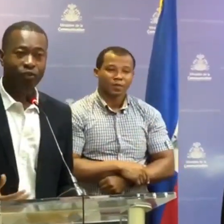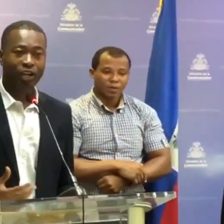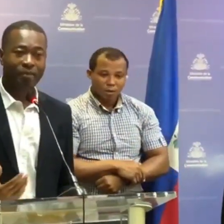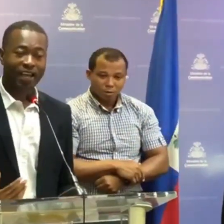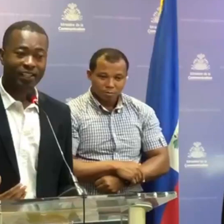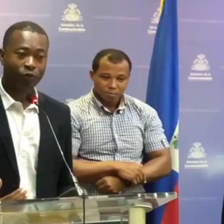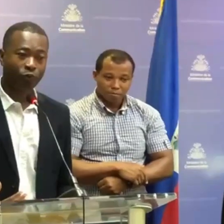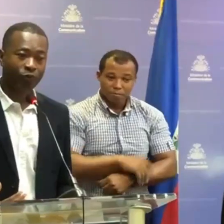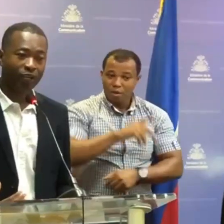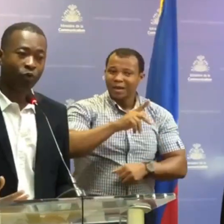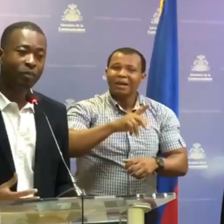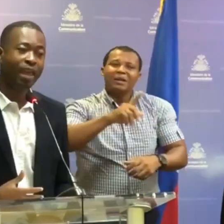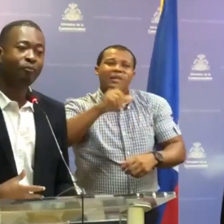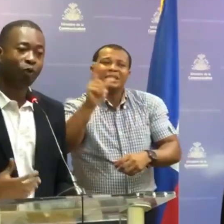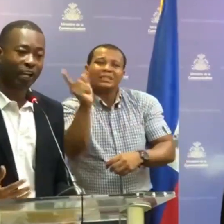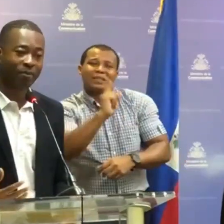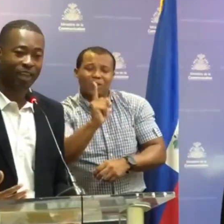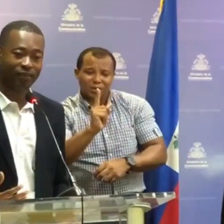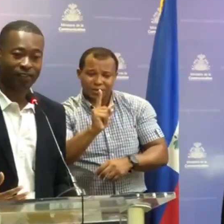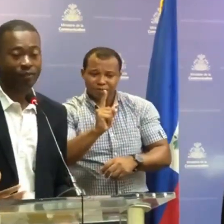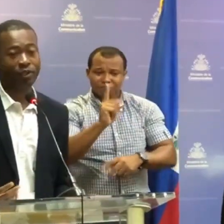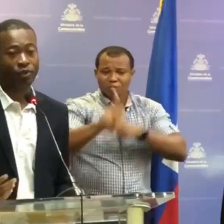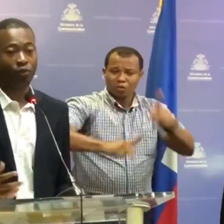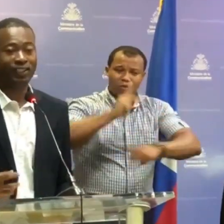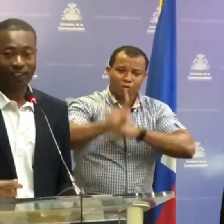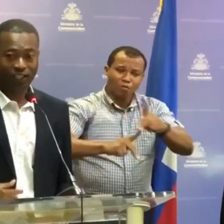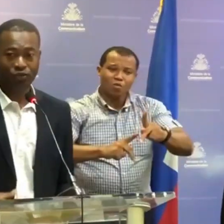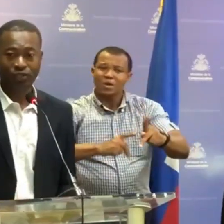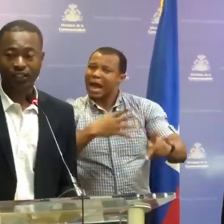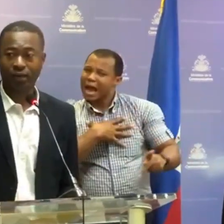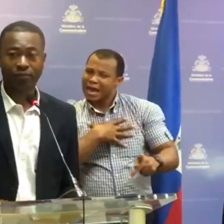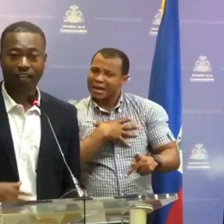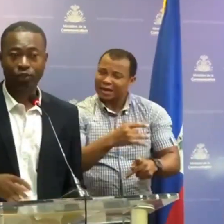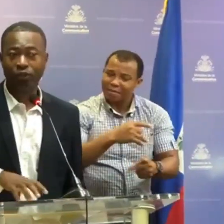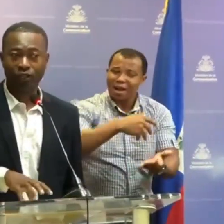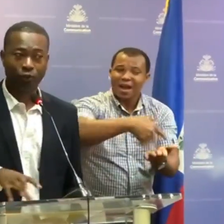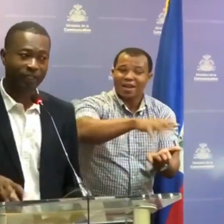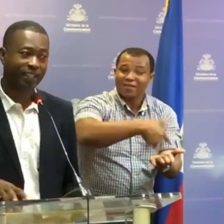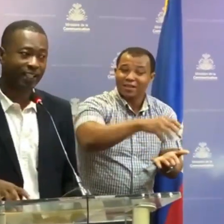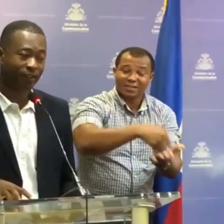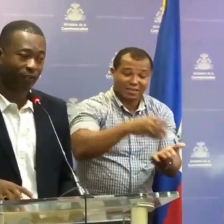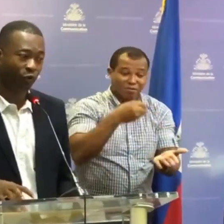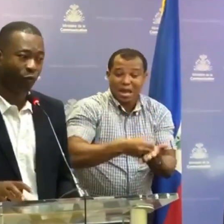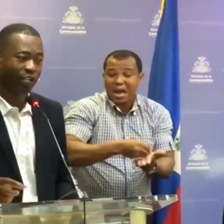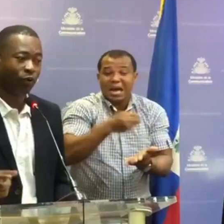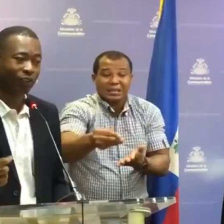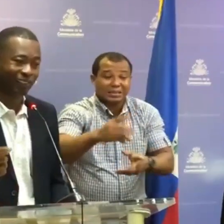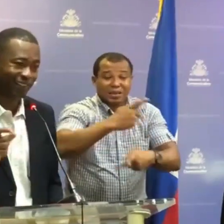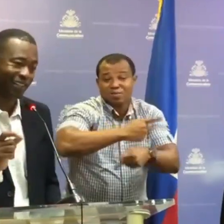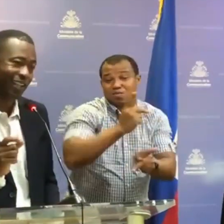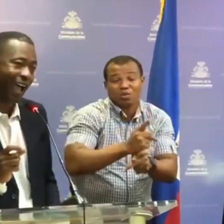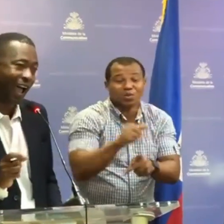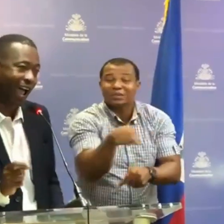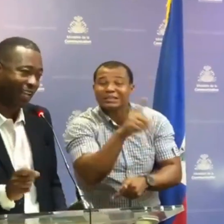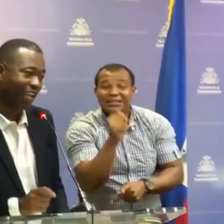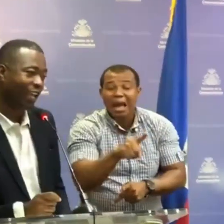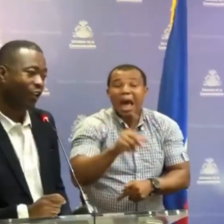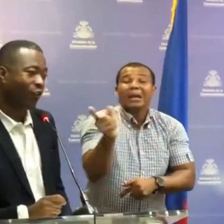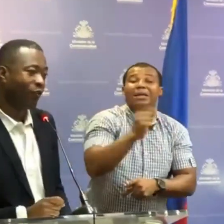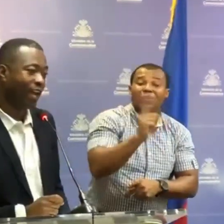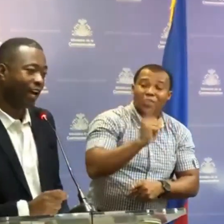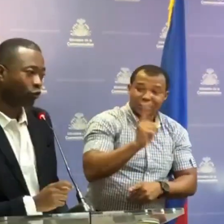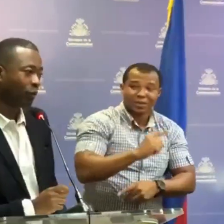achete, yon reme achete produit ou bien moun reme investi. Parce que son tendance jodi, hein, quelle que soit entreprise à travers le monde, les bon tendance à